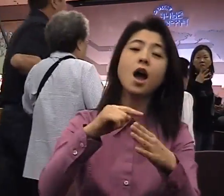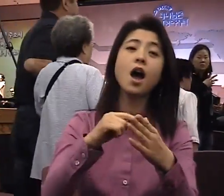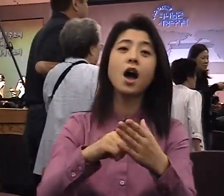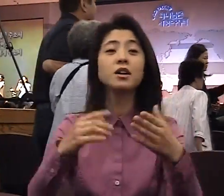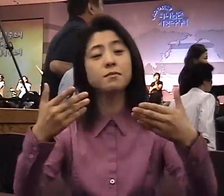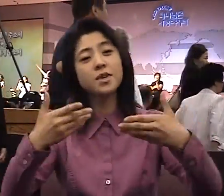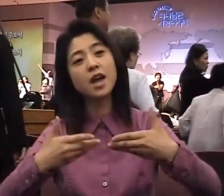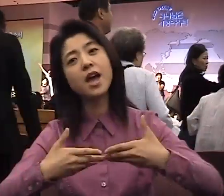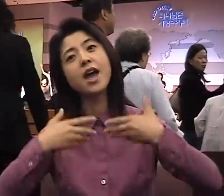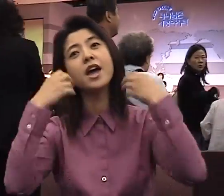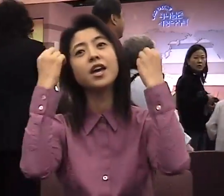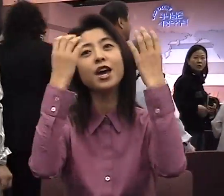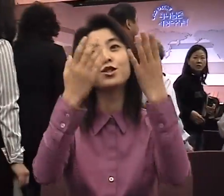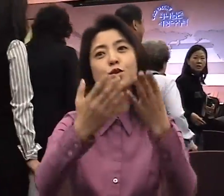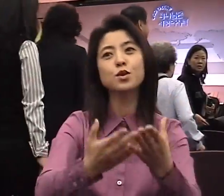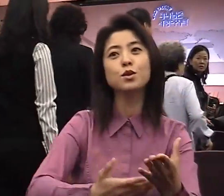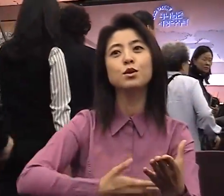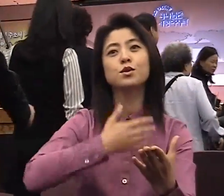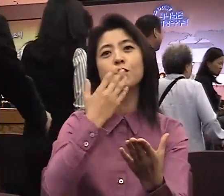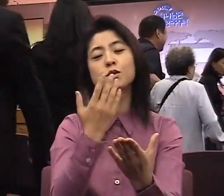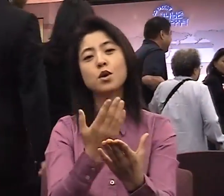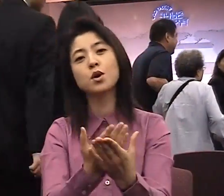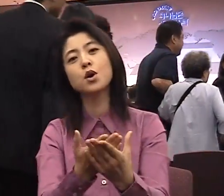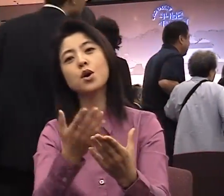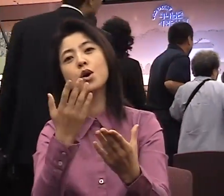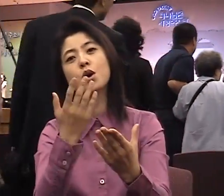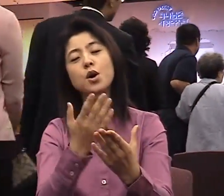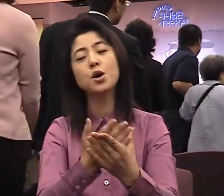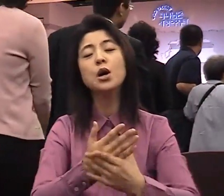주님 마음 내게